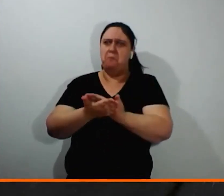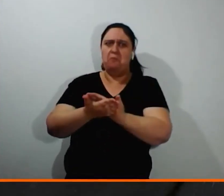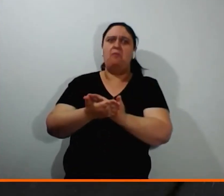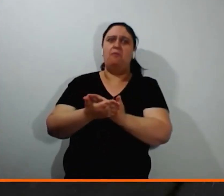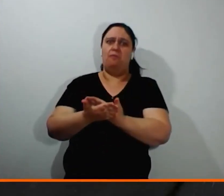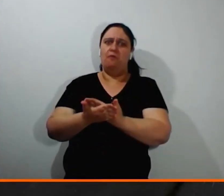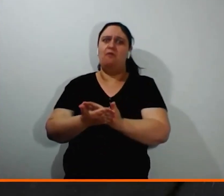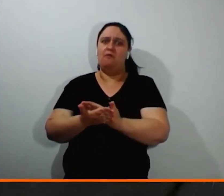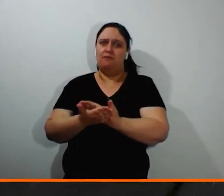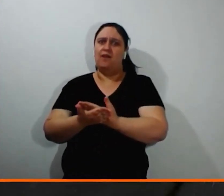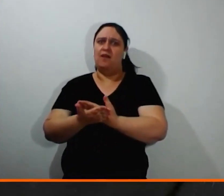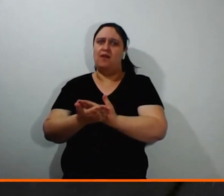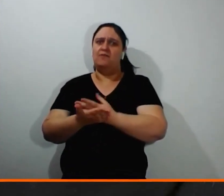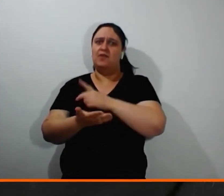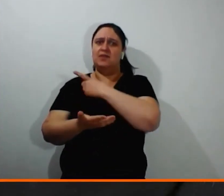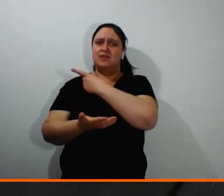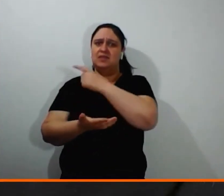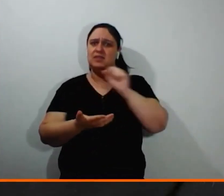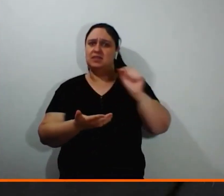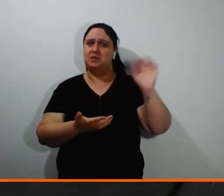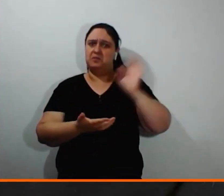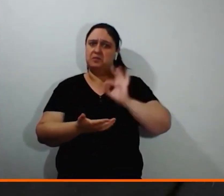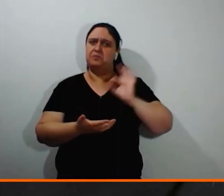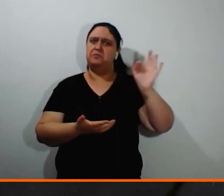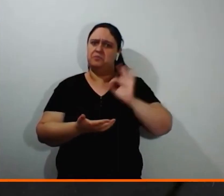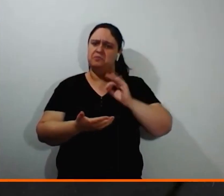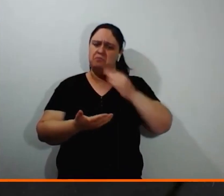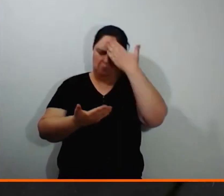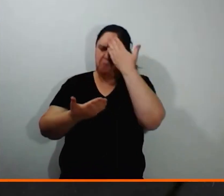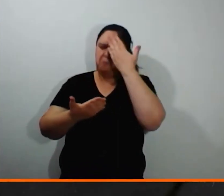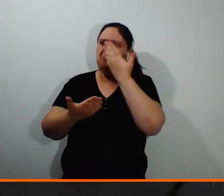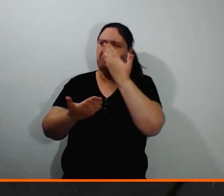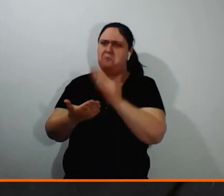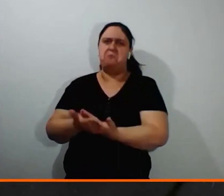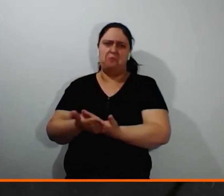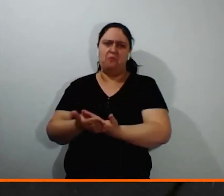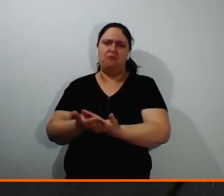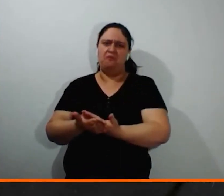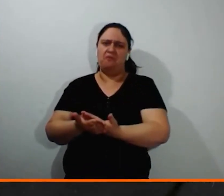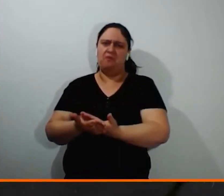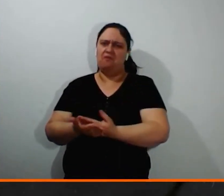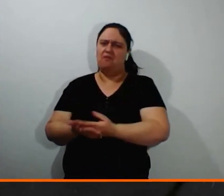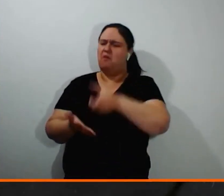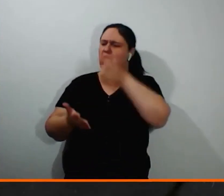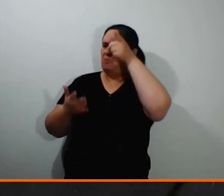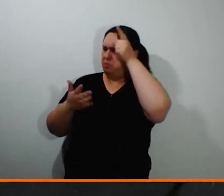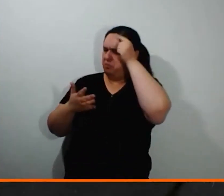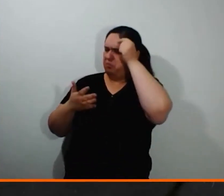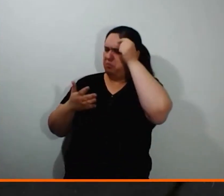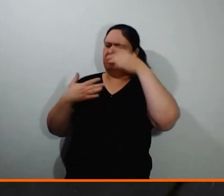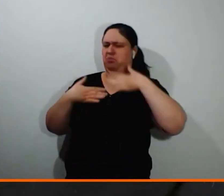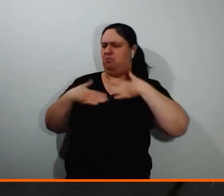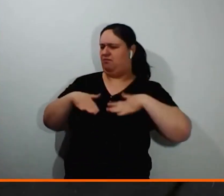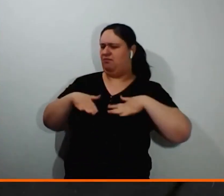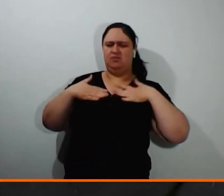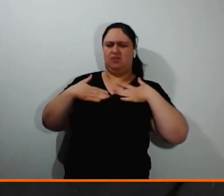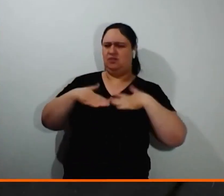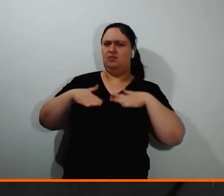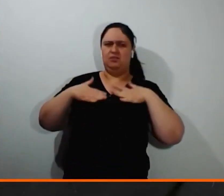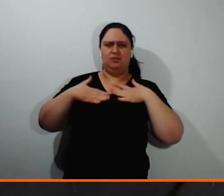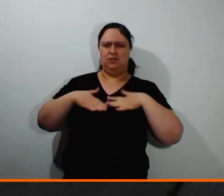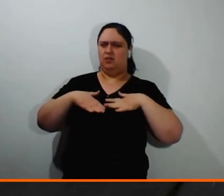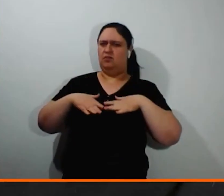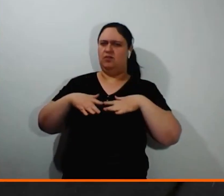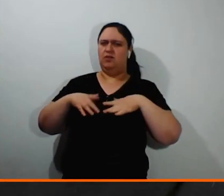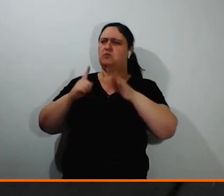100%. Né? Ele podia ficar tranquilo que quando mandasse o Timóteo, Timóteo ia fazer